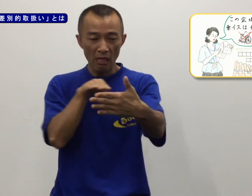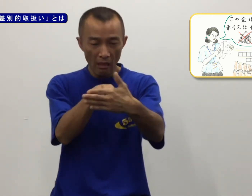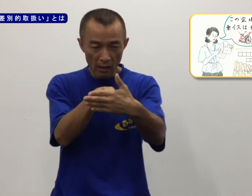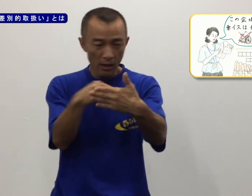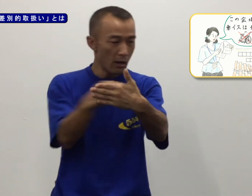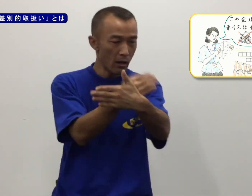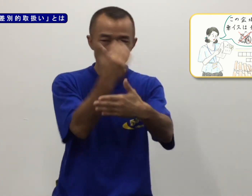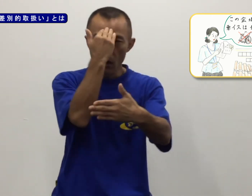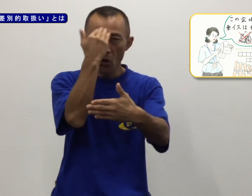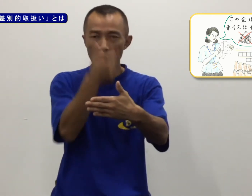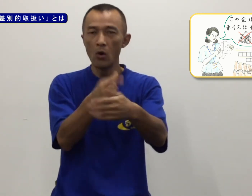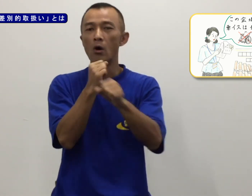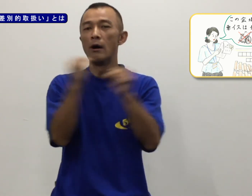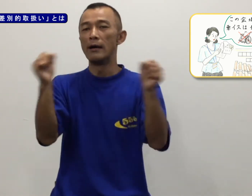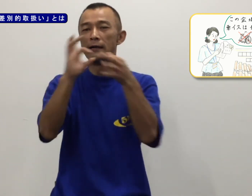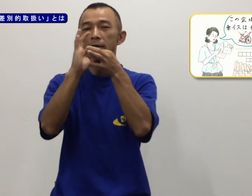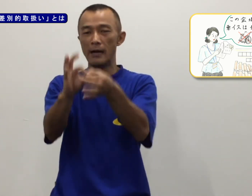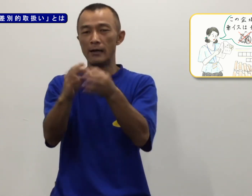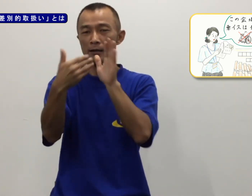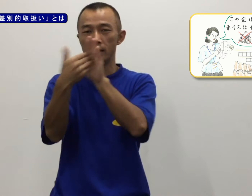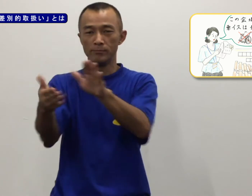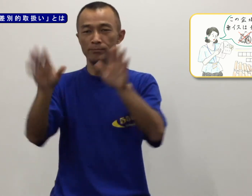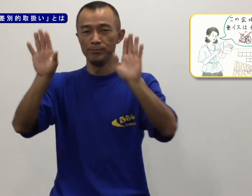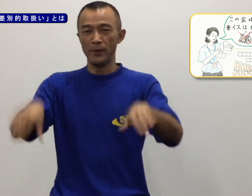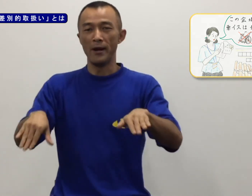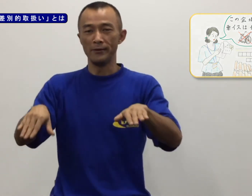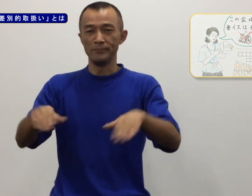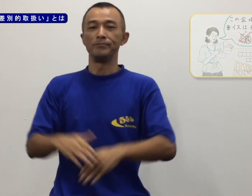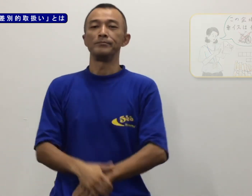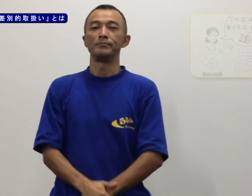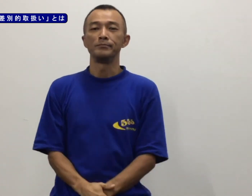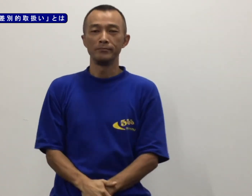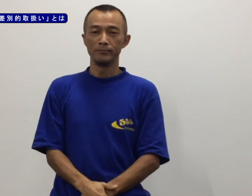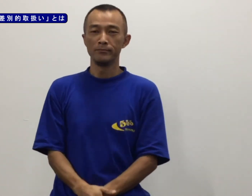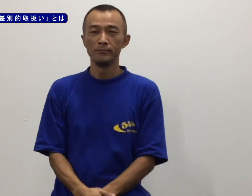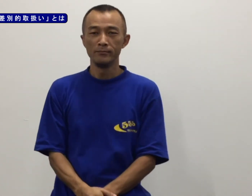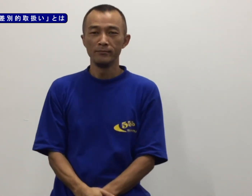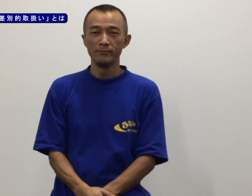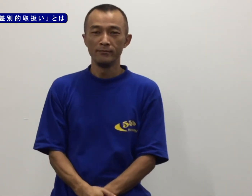来場が困難だという理由で参加を断った